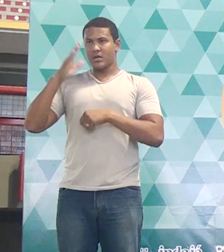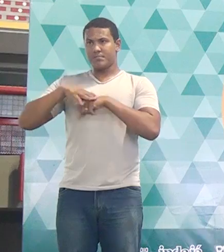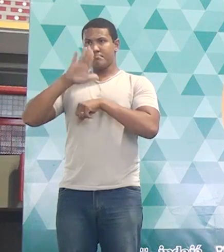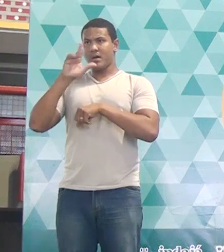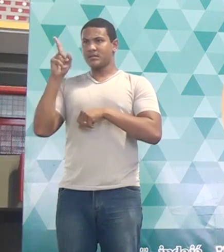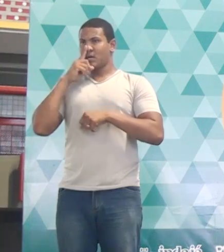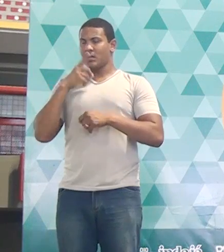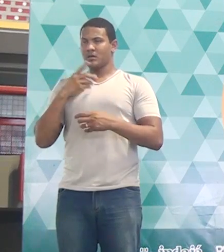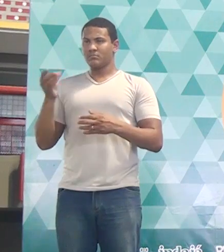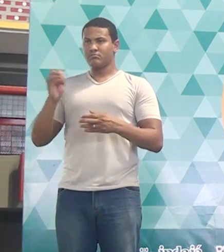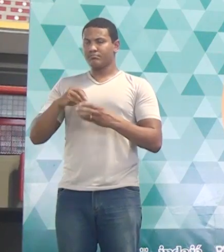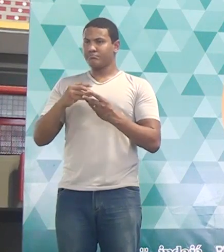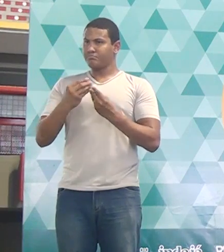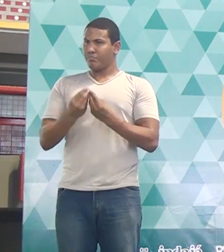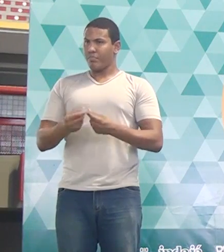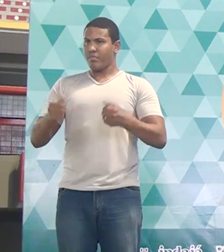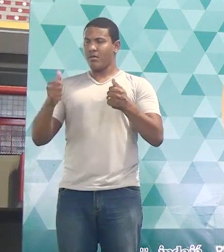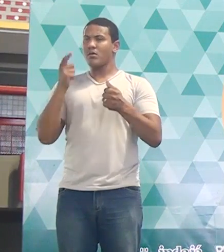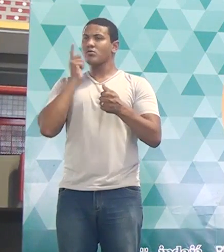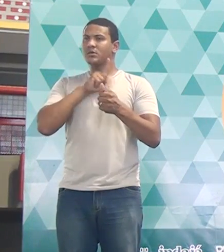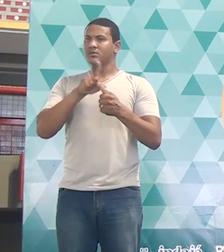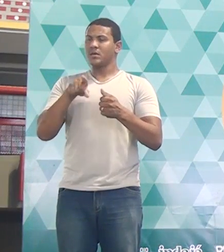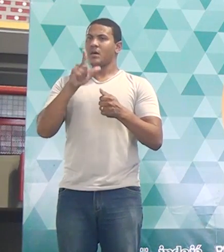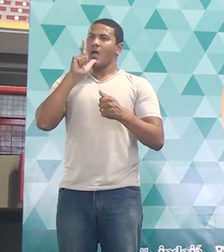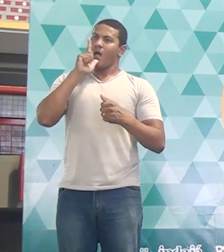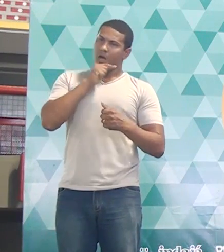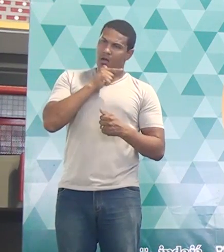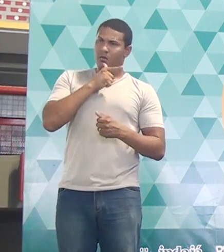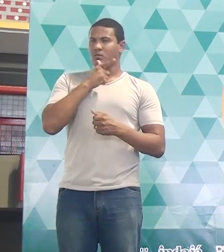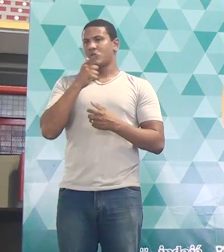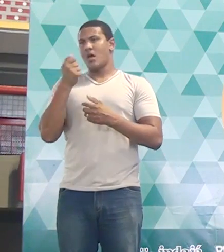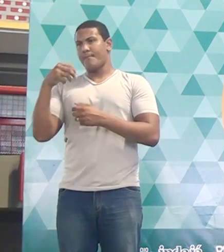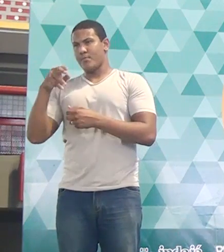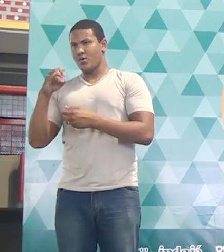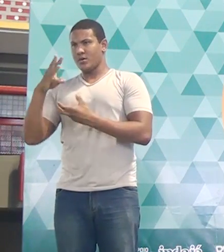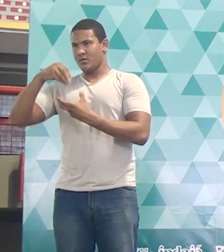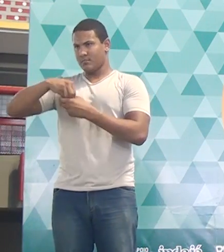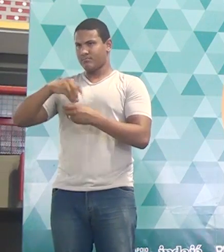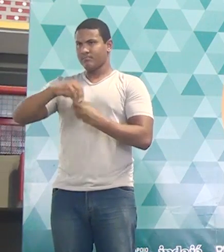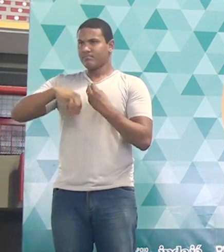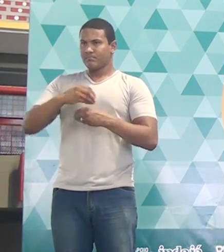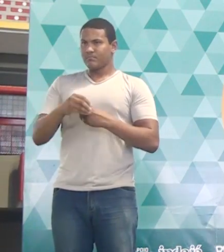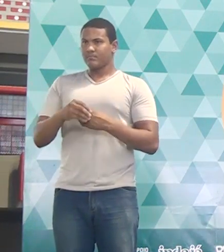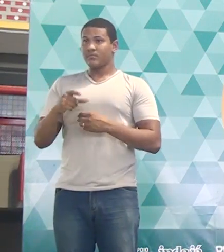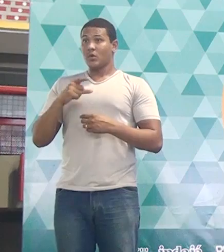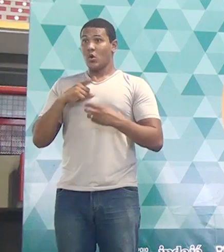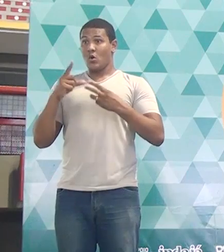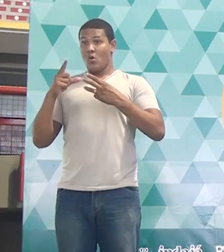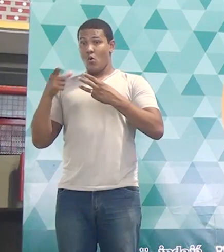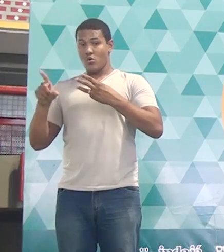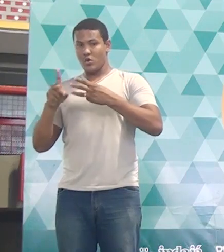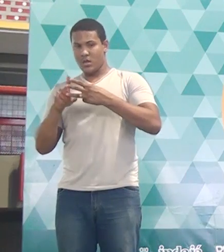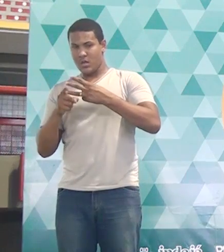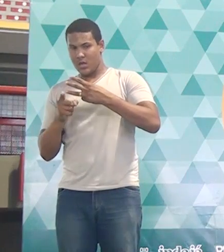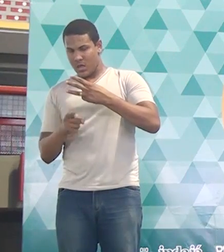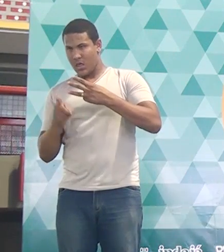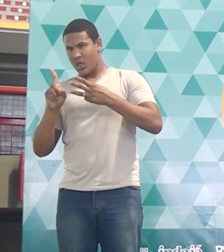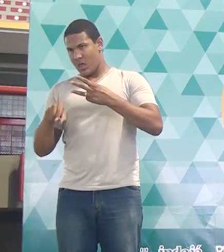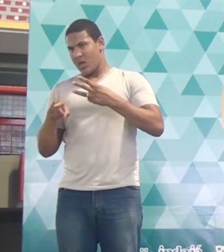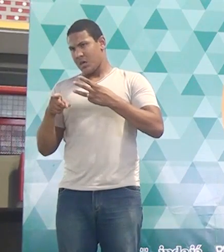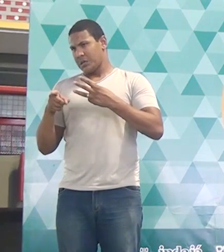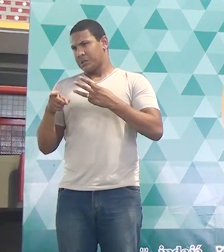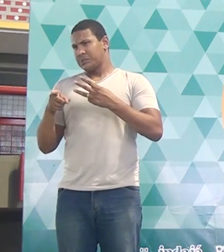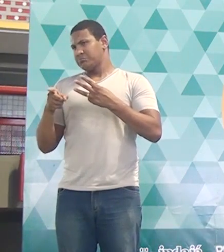formando amônia e água. As outras 3, só para constar, elas são estáveis, mas dificilmente alguém cobra na